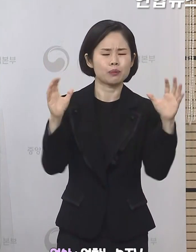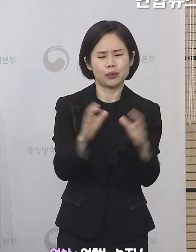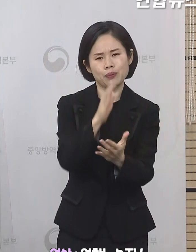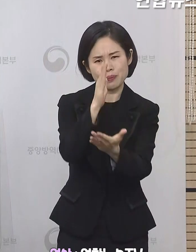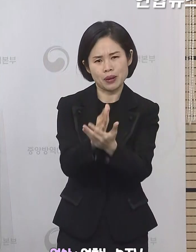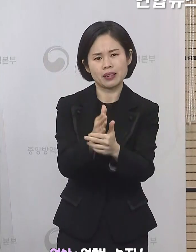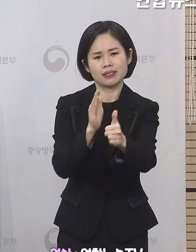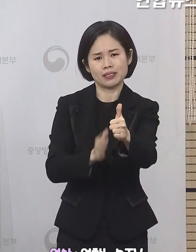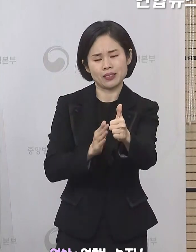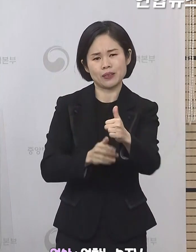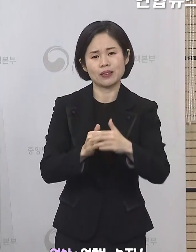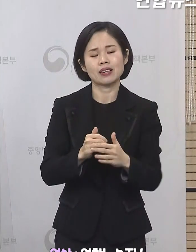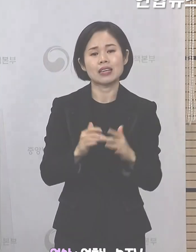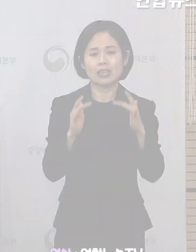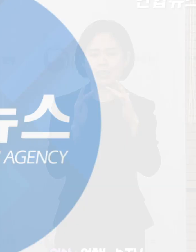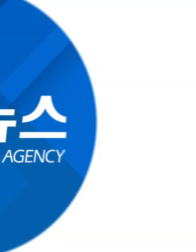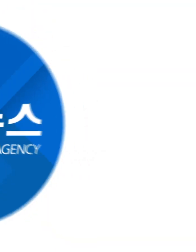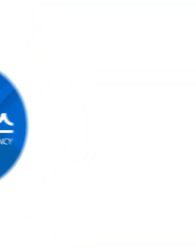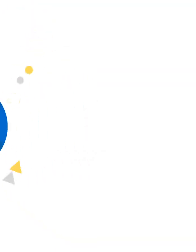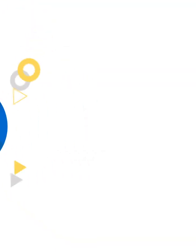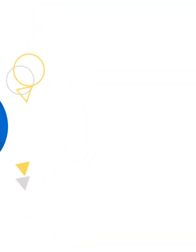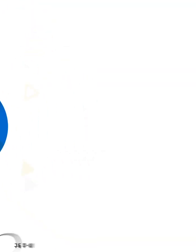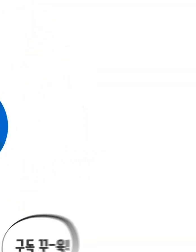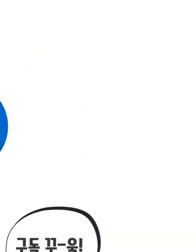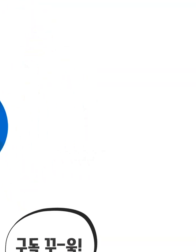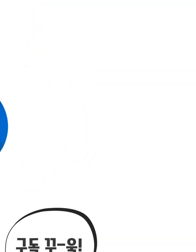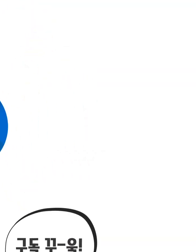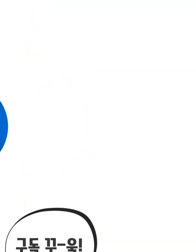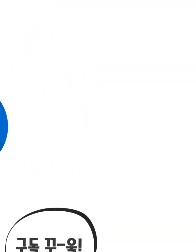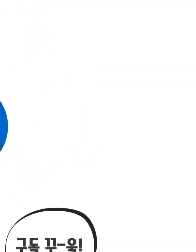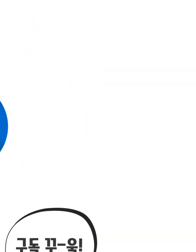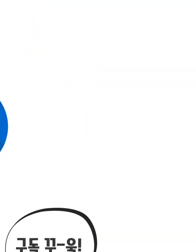증가세가 두드러져 뭐